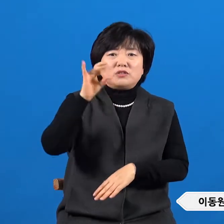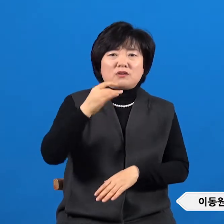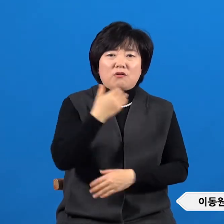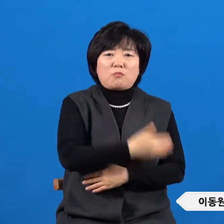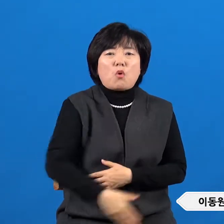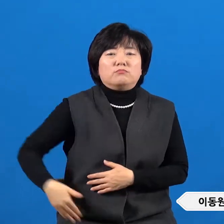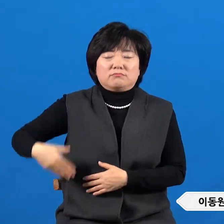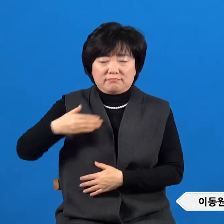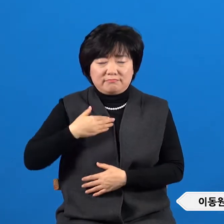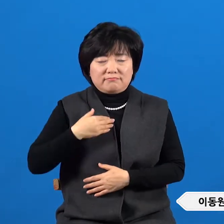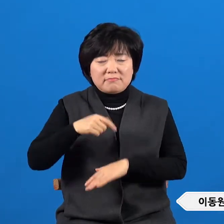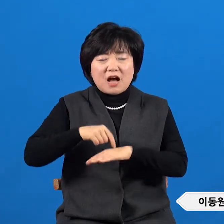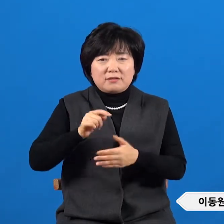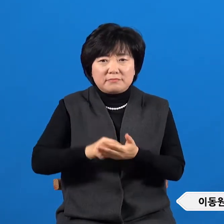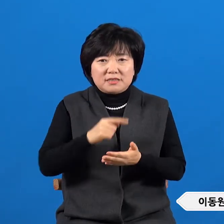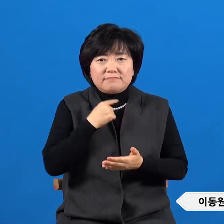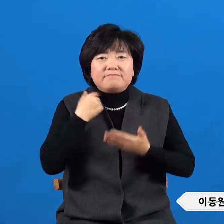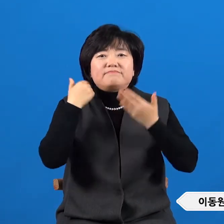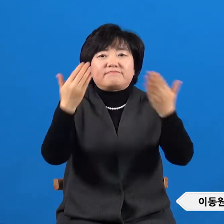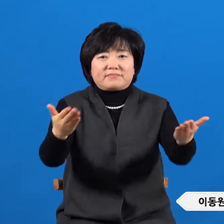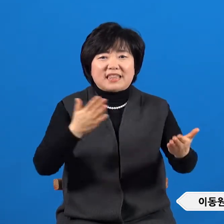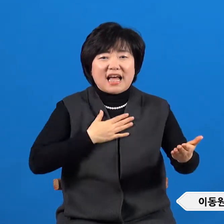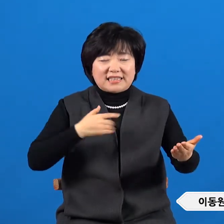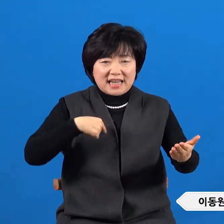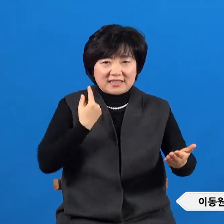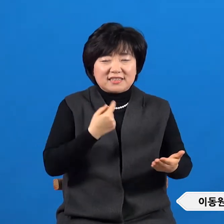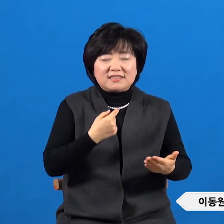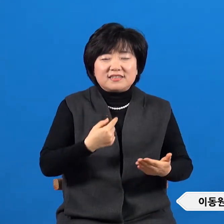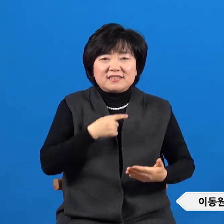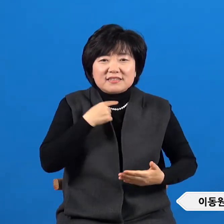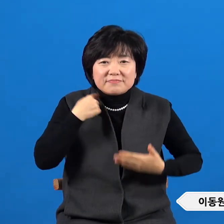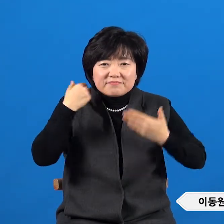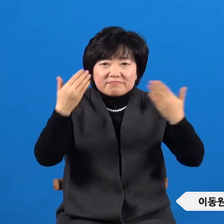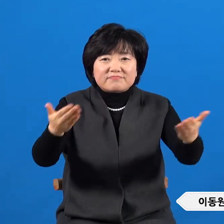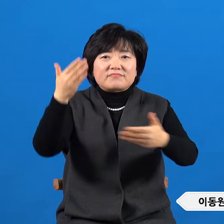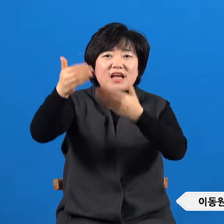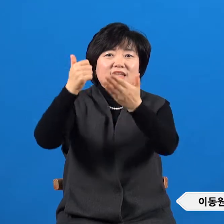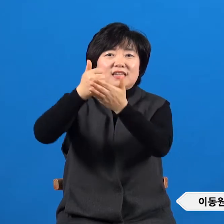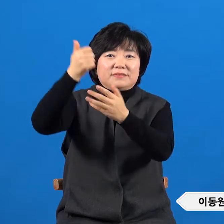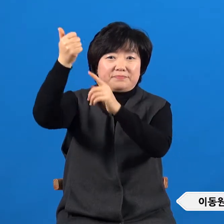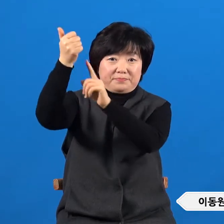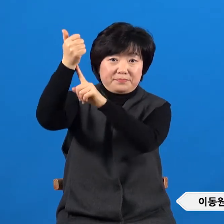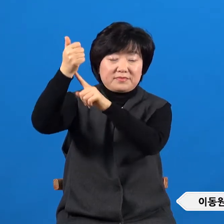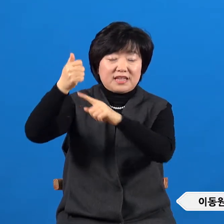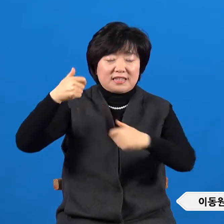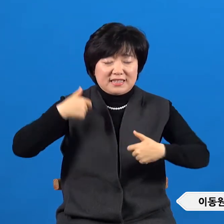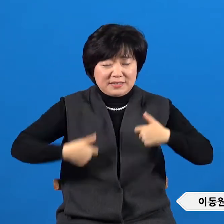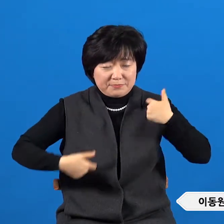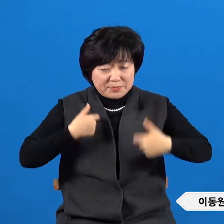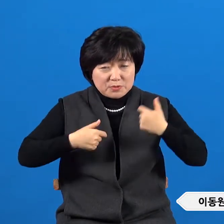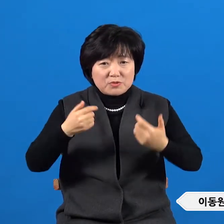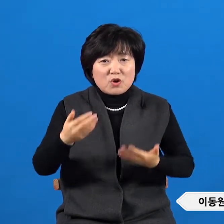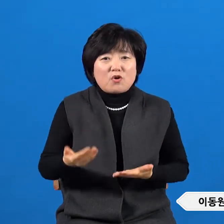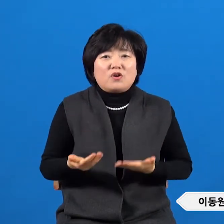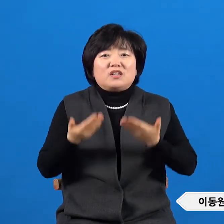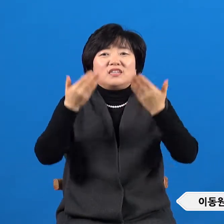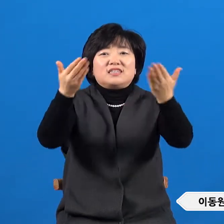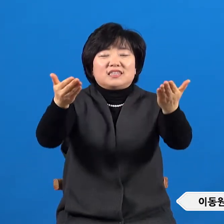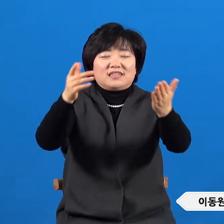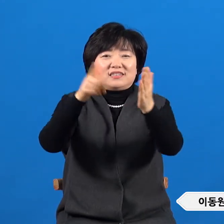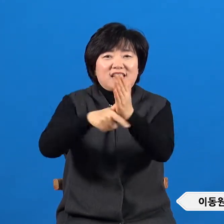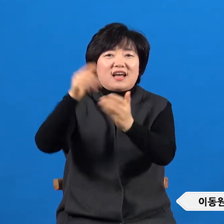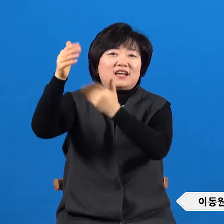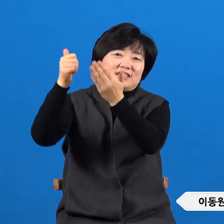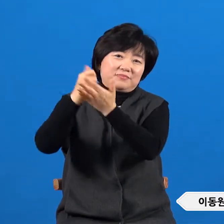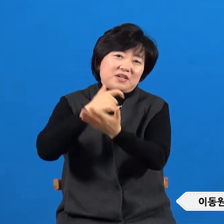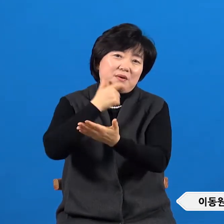것입니다. 그렇습니다. 성령은 지금도 우리가 우리 자신을 기쁨으로 주 앞에 드리도록 우리를 감동하고